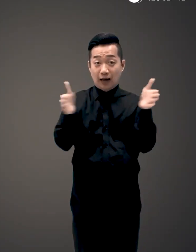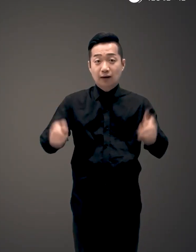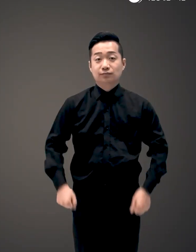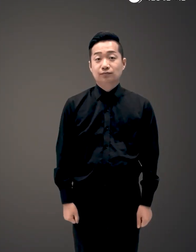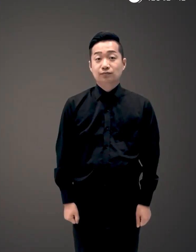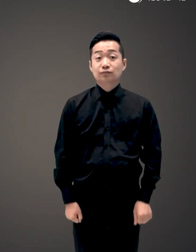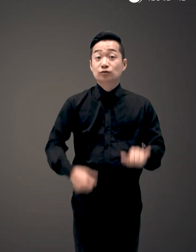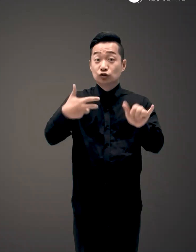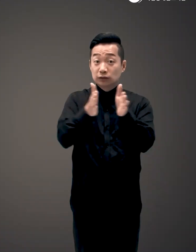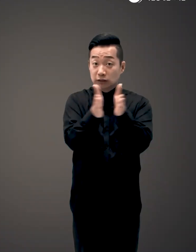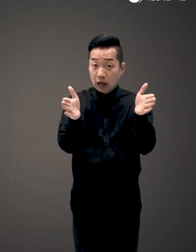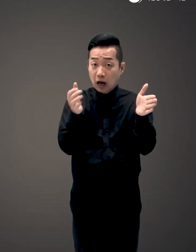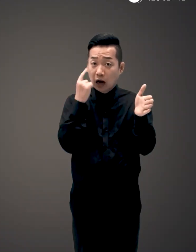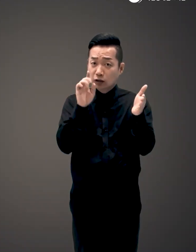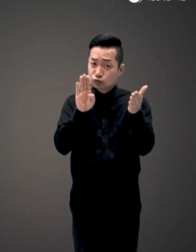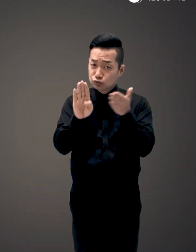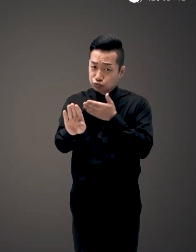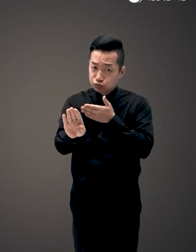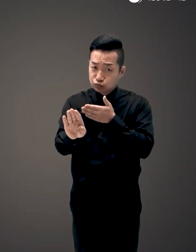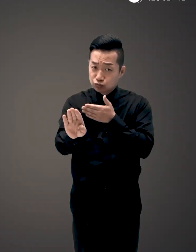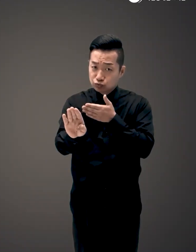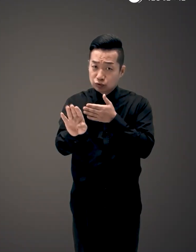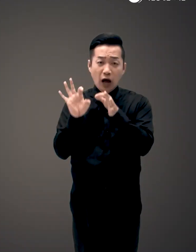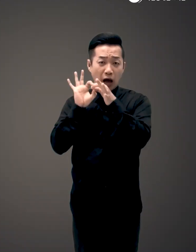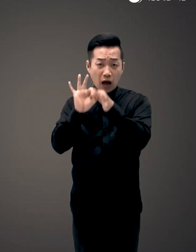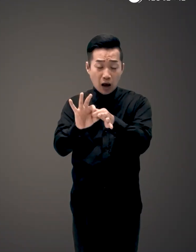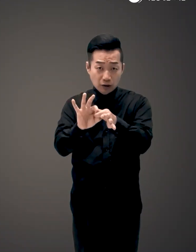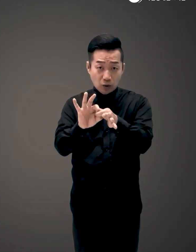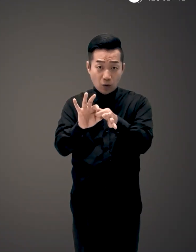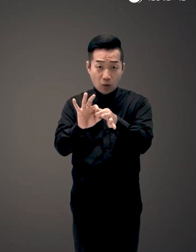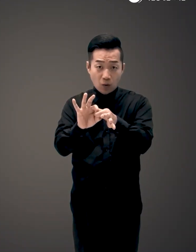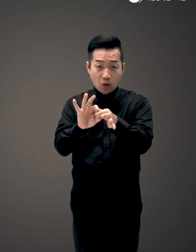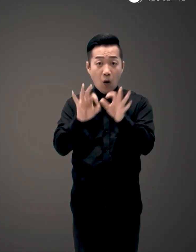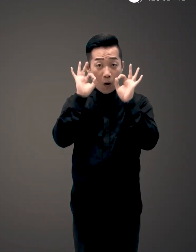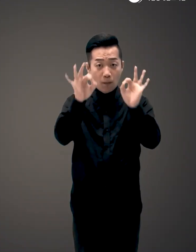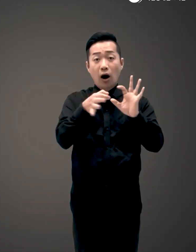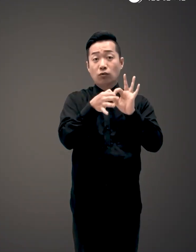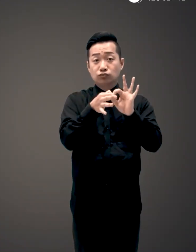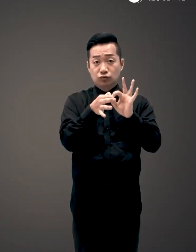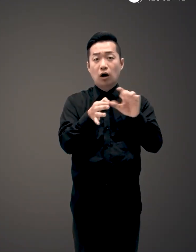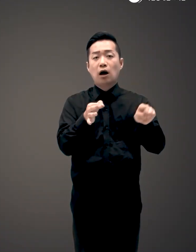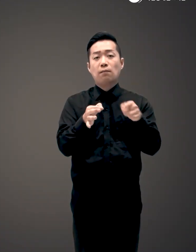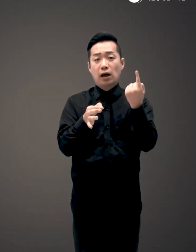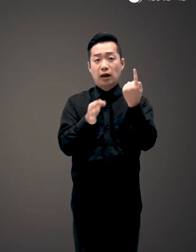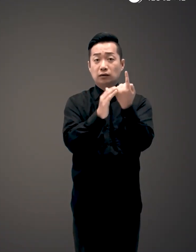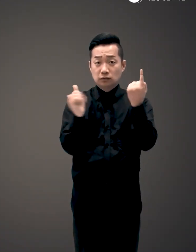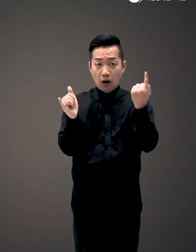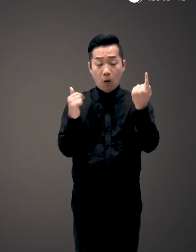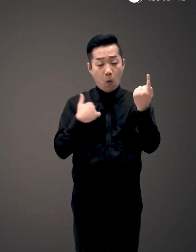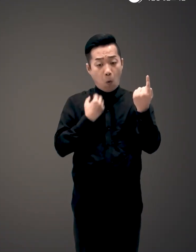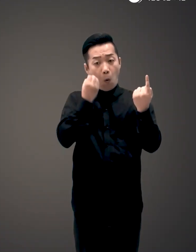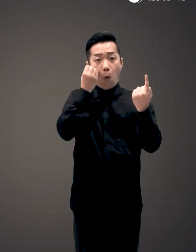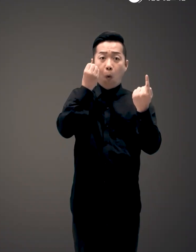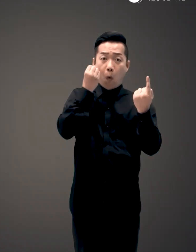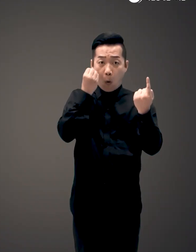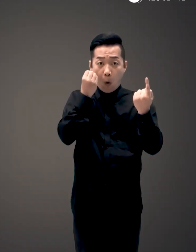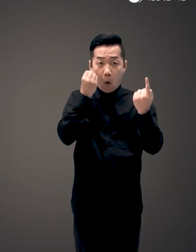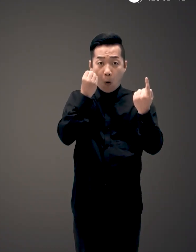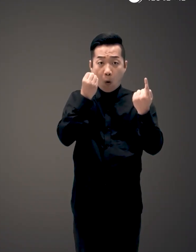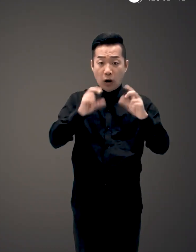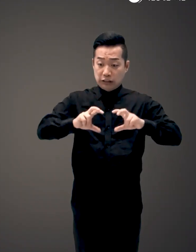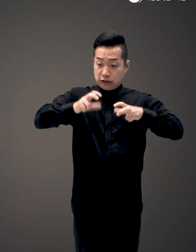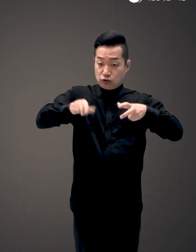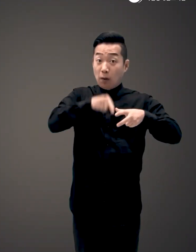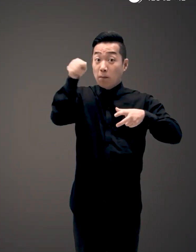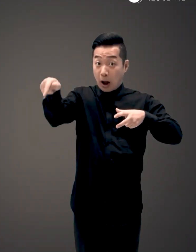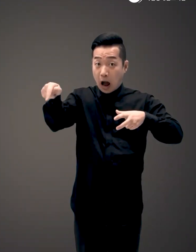거였거든요. 유튜브를 시작하고 한 달 정도가 지나니까 구독자 100명이 모였어요. 저는 그때 그게 너무 신기했거든요.